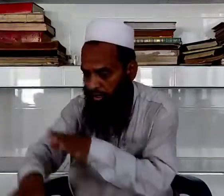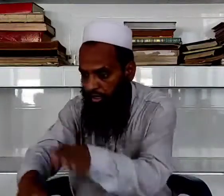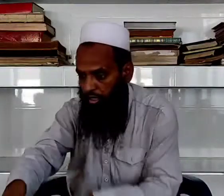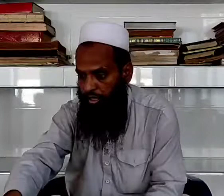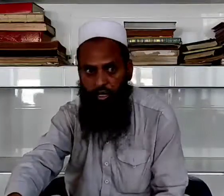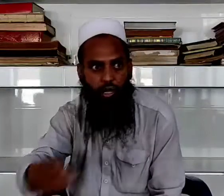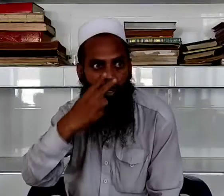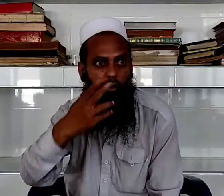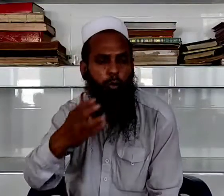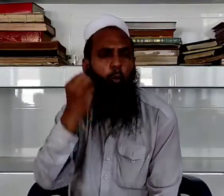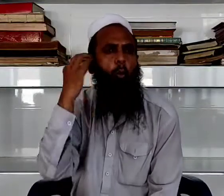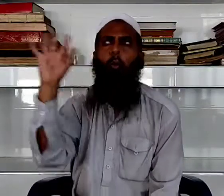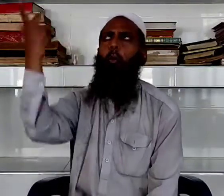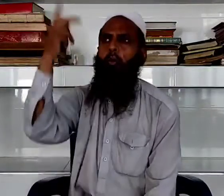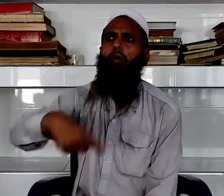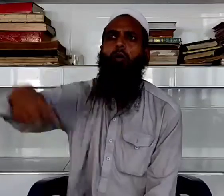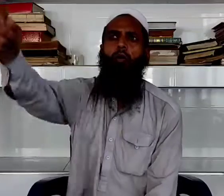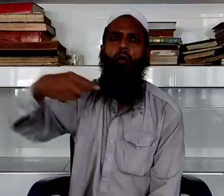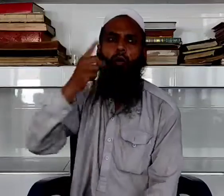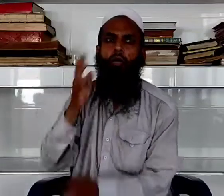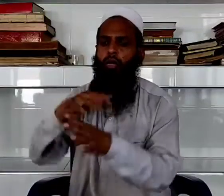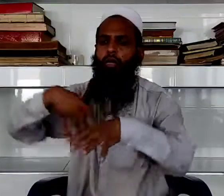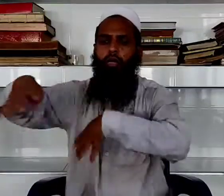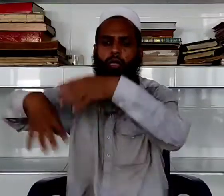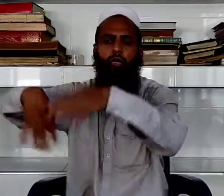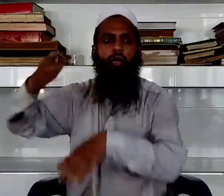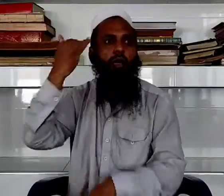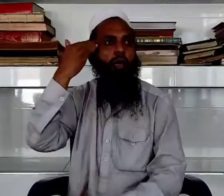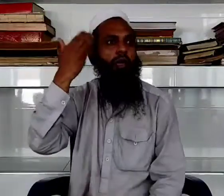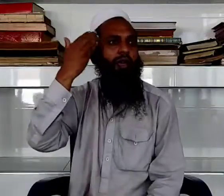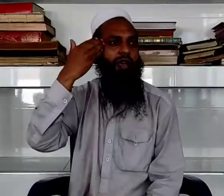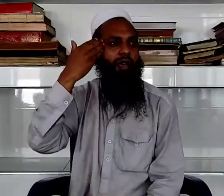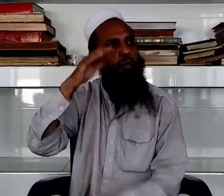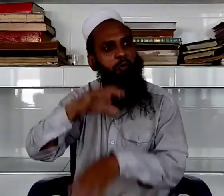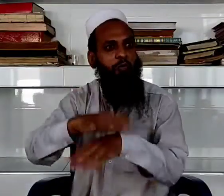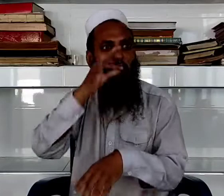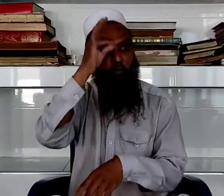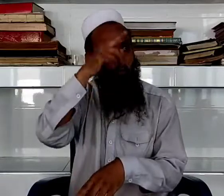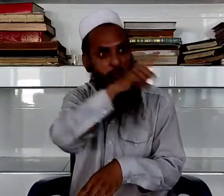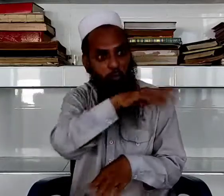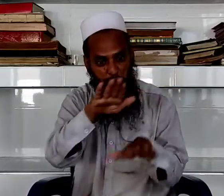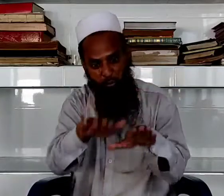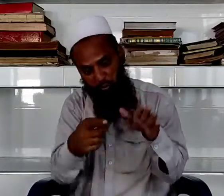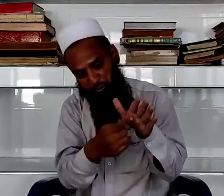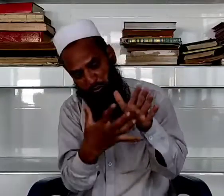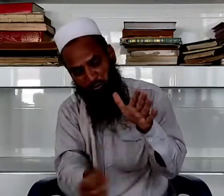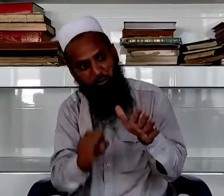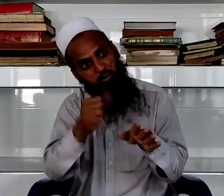ਹੋਇਆ। ਇਸੇ ਤਰ੍ਹਾਂ 19 ਬੇਟੀਆਂ ਨੇ ਸ਼ੇਰੇ ਖੁਦਾ ਅਲੀ ਬਿਨ ਮੁਰਤਜ਼ਾ ਰਜ਼ੀ ਅੱਲਾਹੁ ਤਾਲਾ ਅਨਹੁ